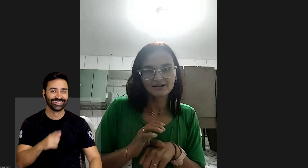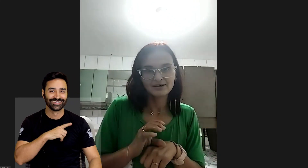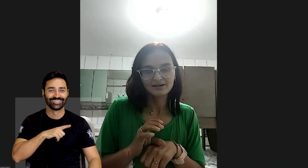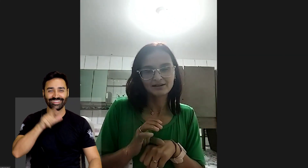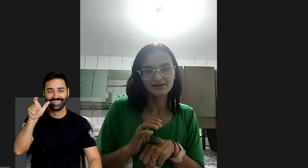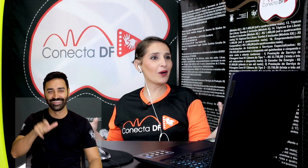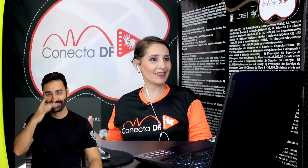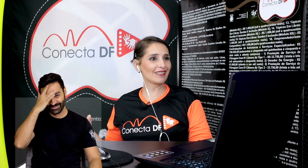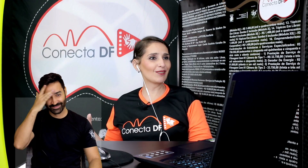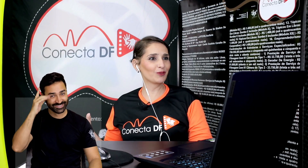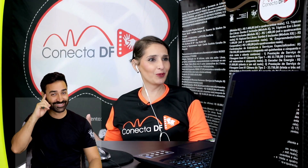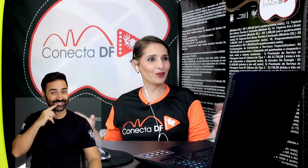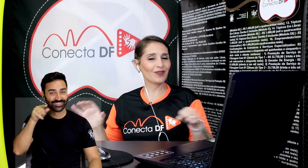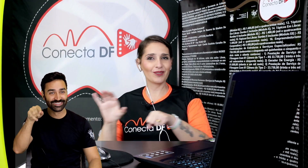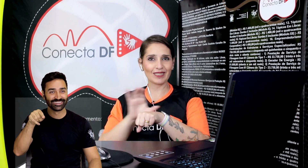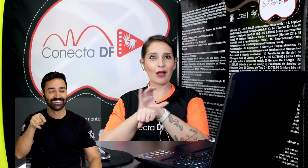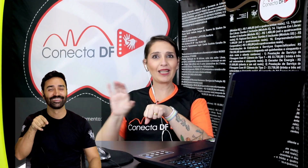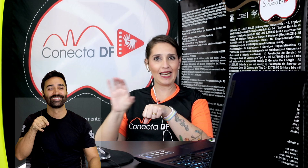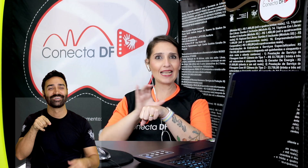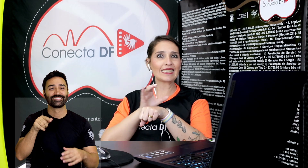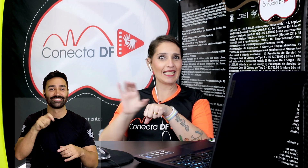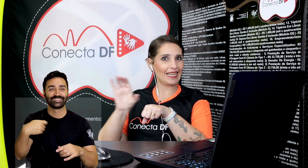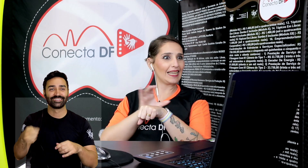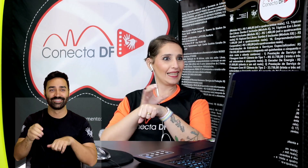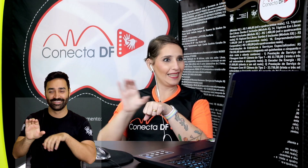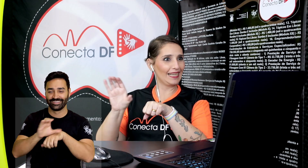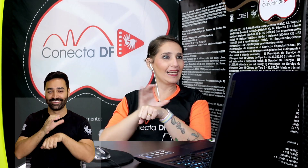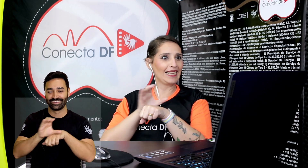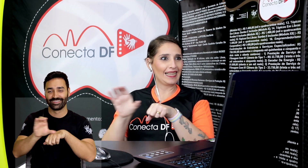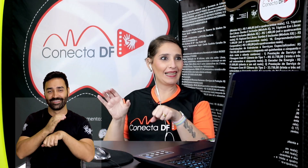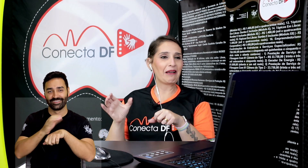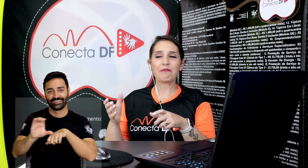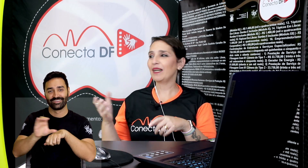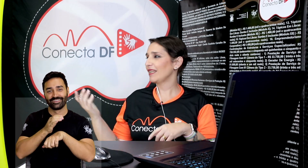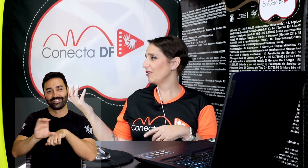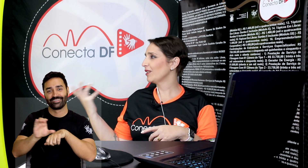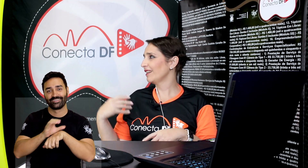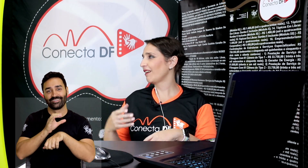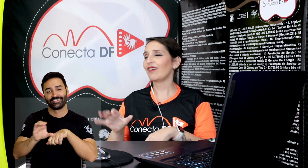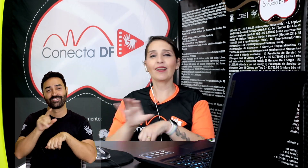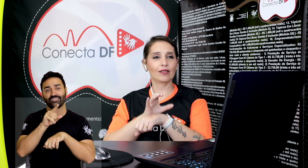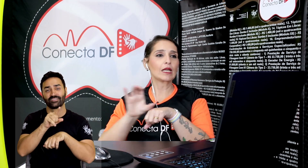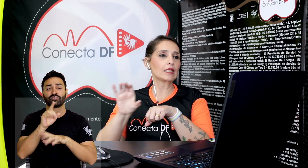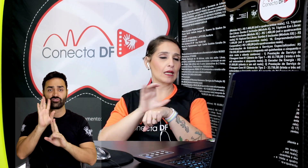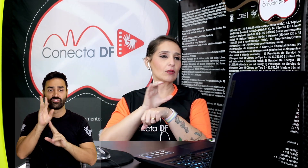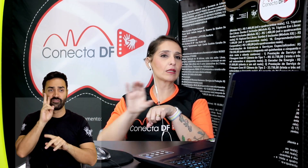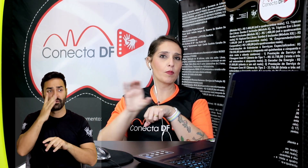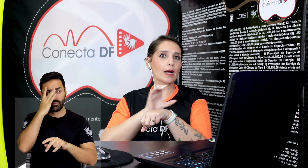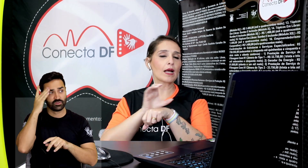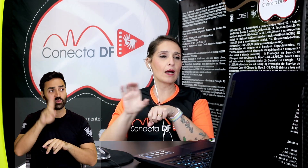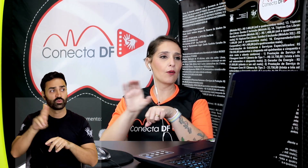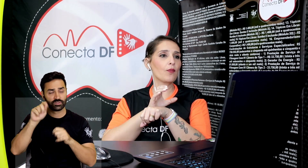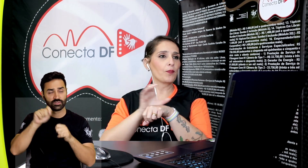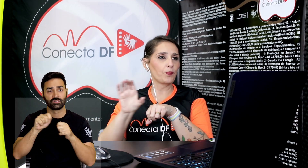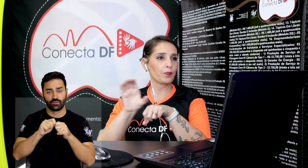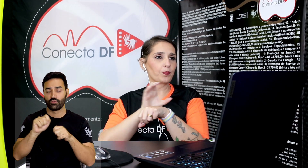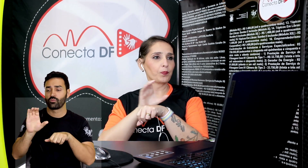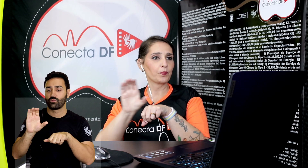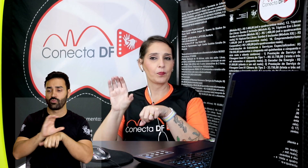Cacau Mourão, que é um poeta surdo, que o sinal dele é esse aqui. Mas aí o Dani tá falando que esse aqui é o sinal para